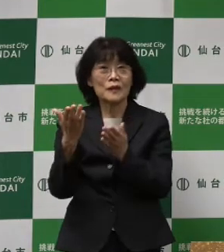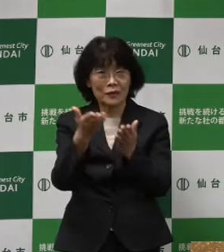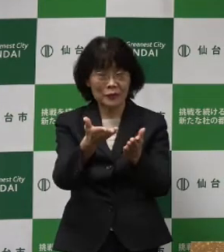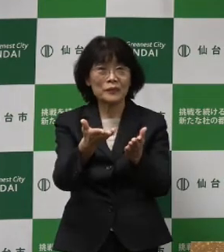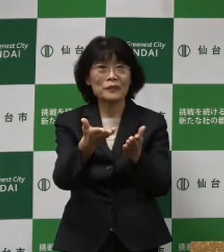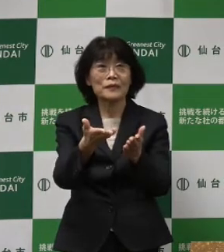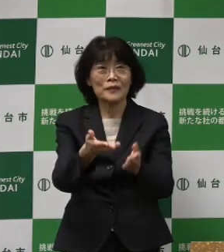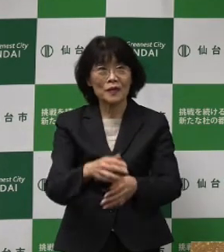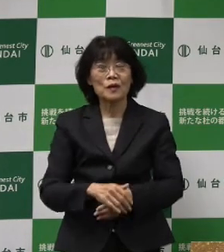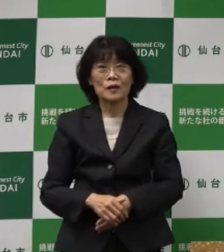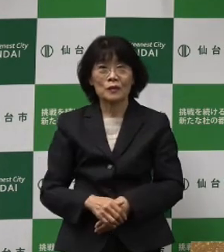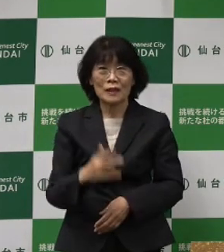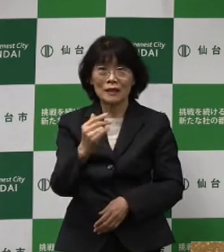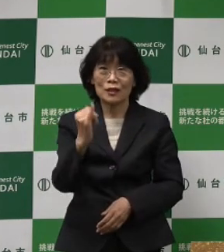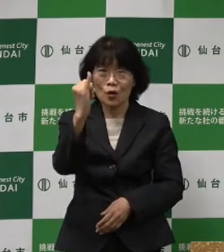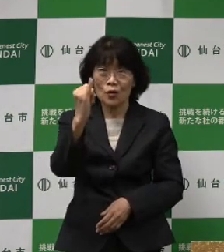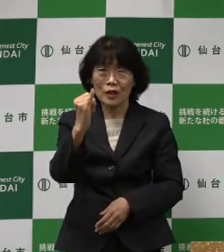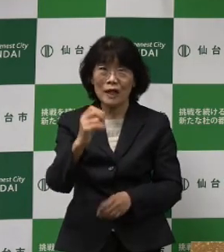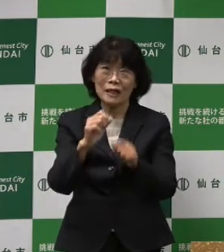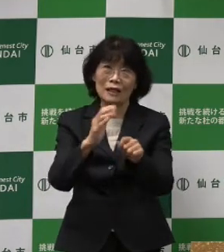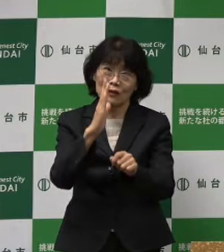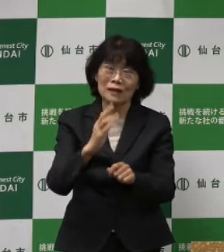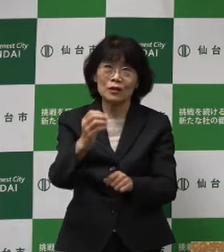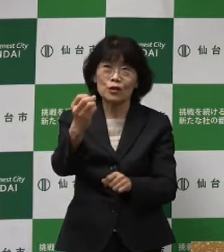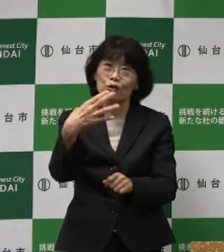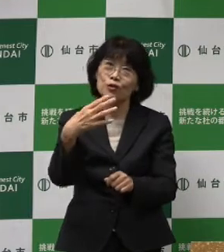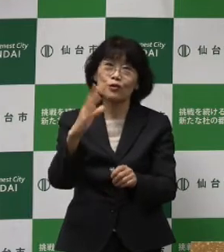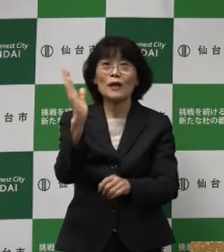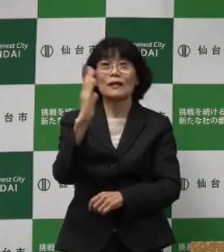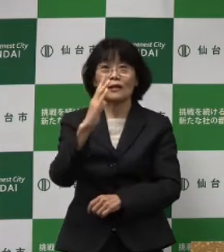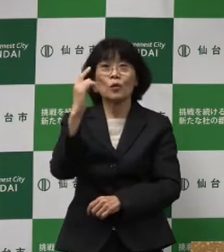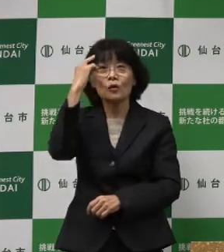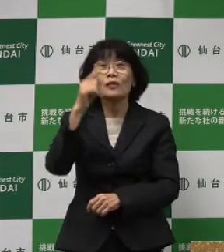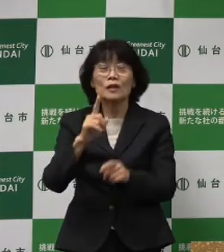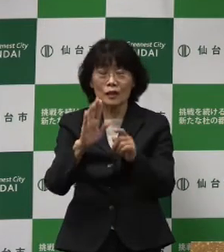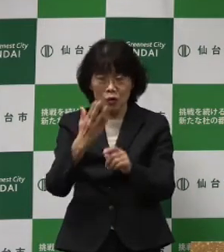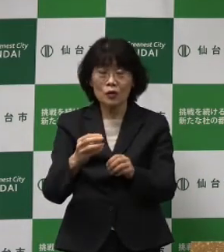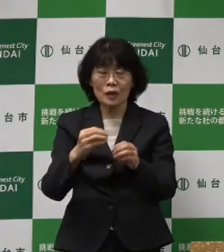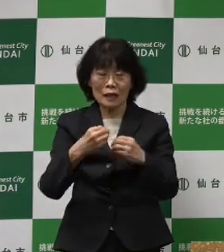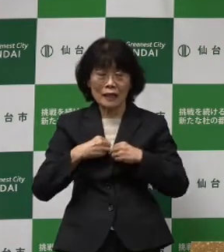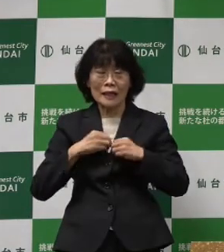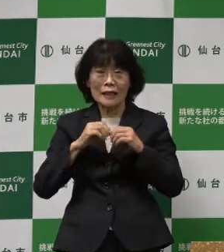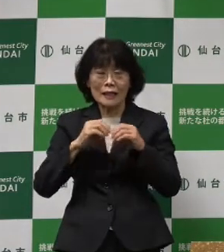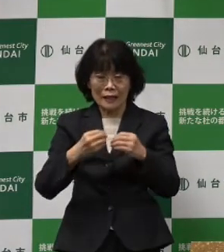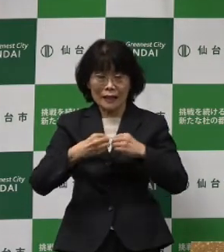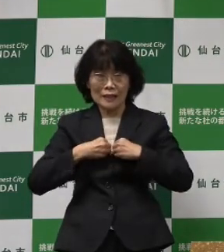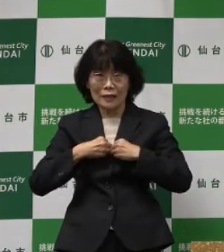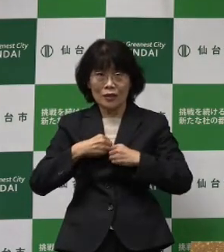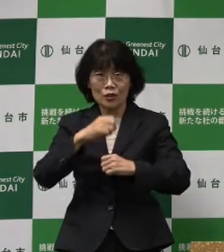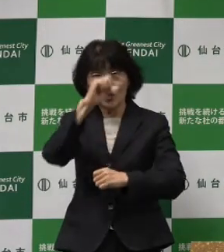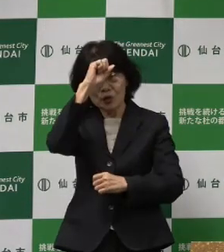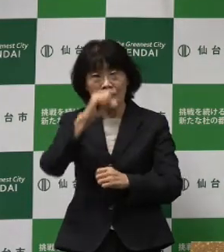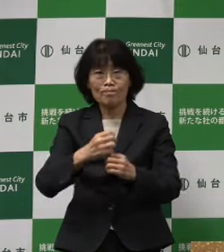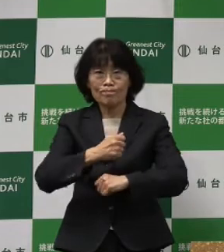当然、市長がやってくれということにはならないと思うんですが、その感染症に気をつけて、それ